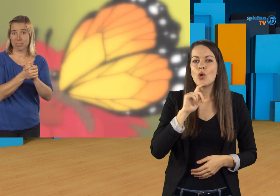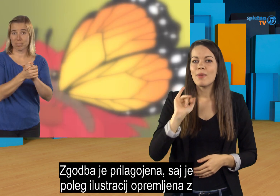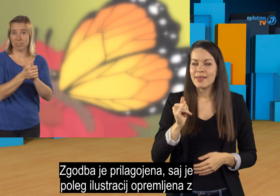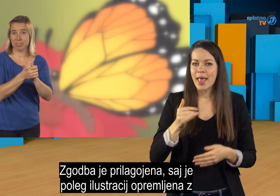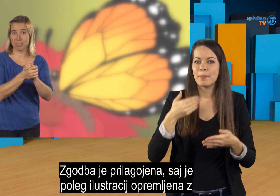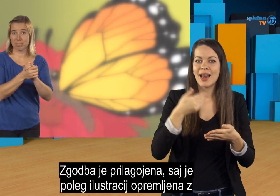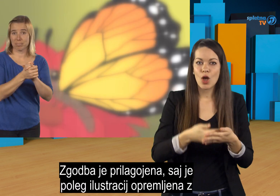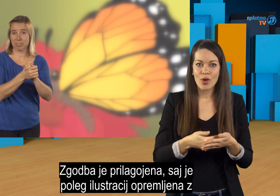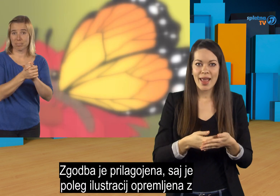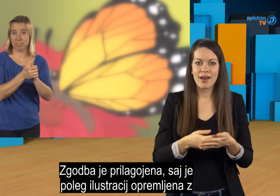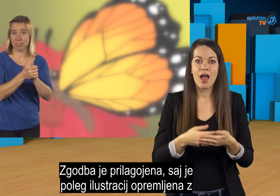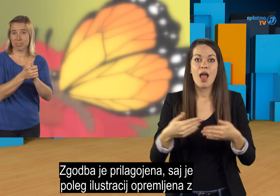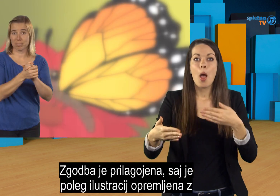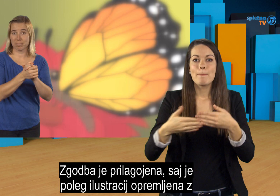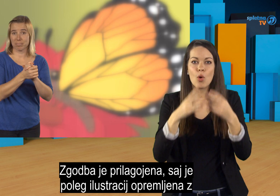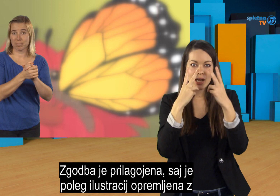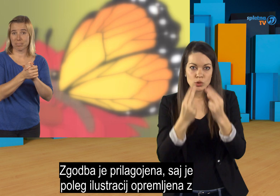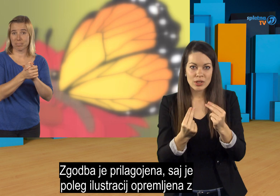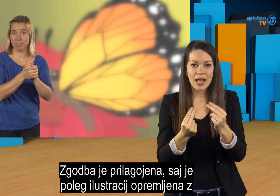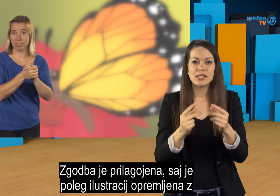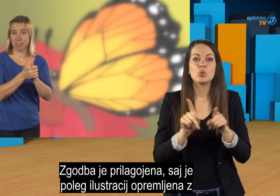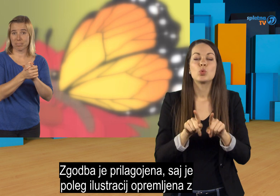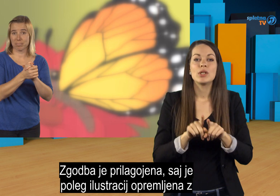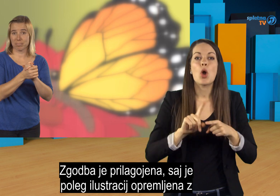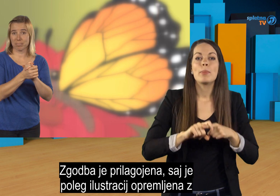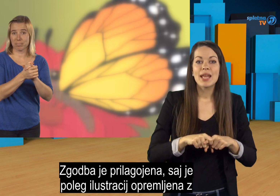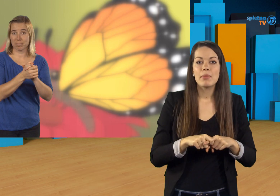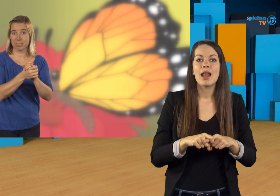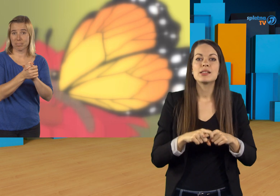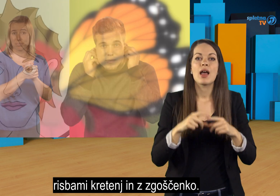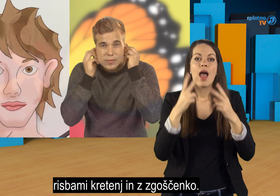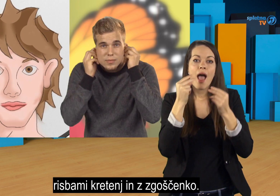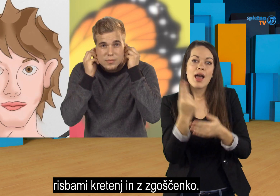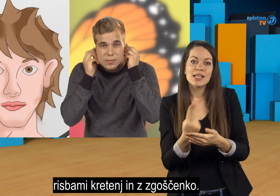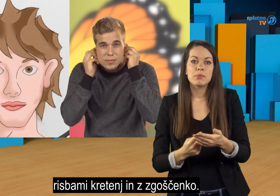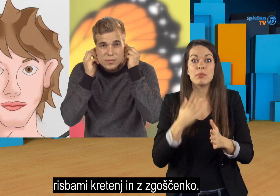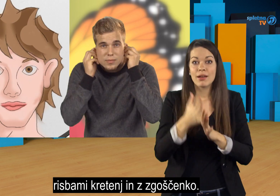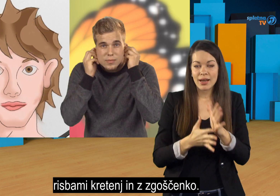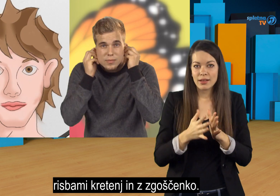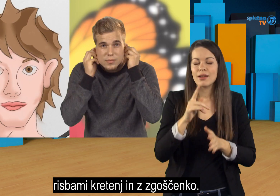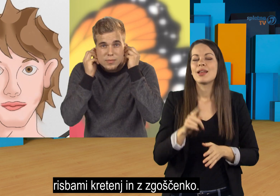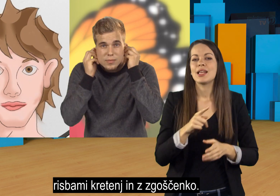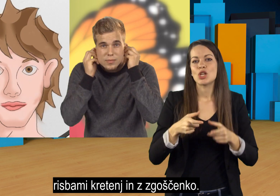Zgodba je prilagojena, saj je poleg ilustracij opremljena z risbami kreten in z zgoščenko.